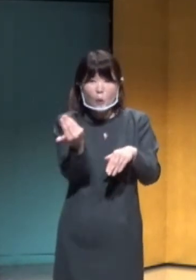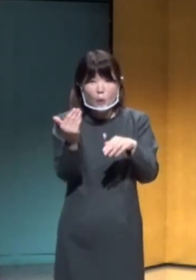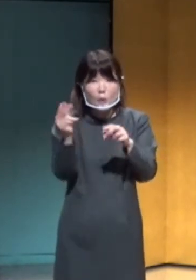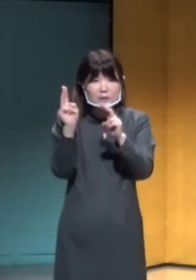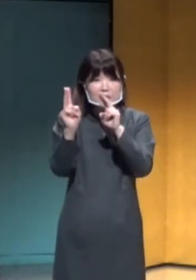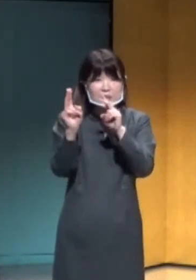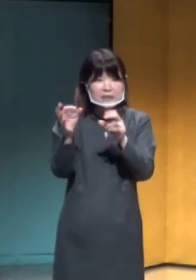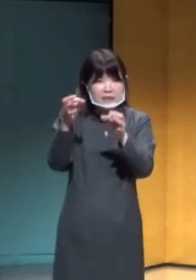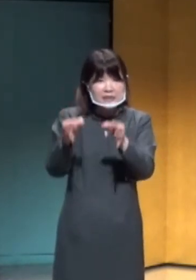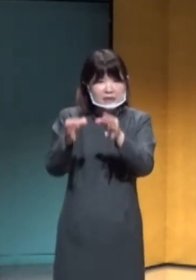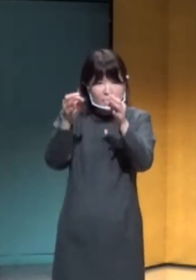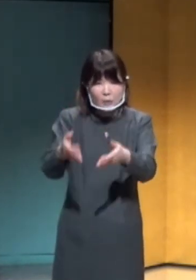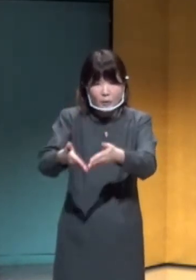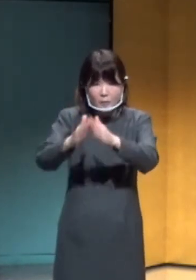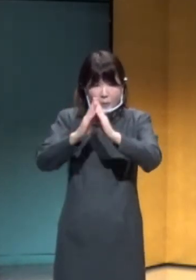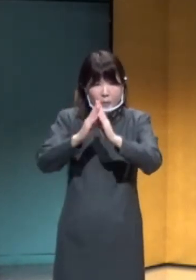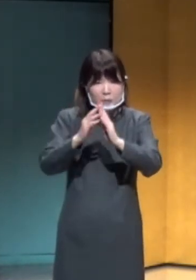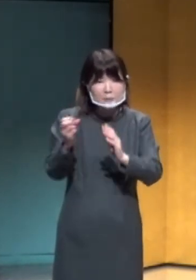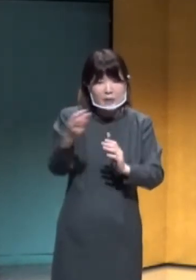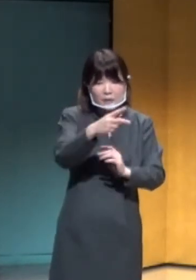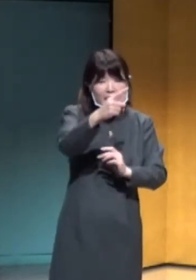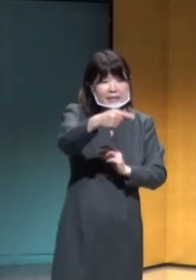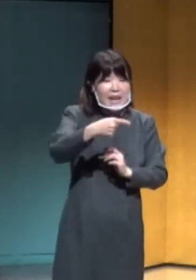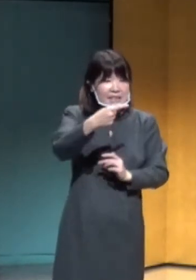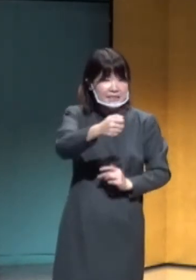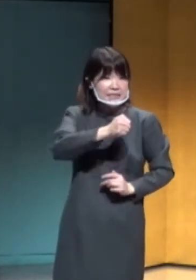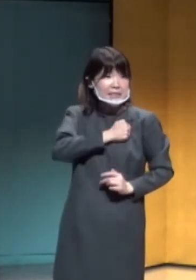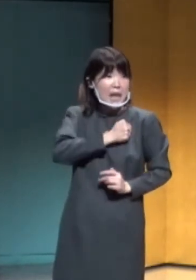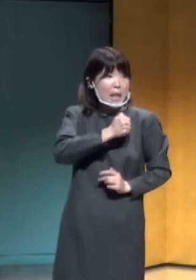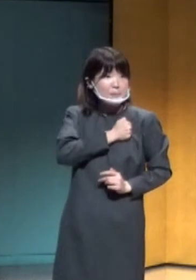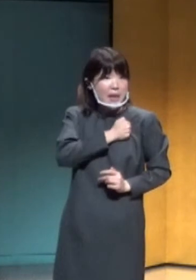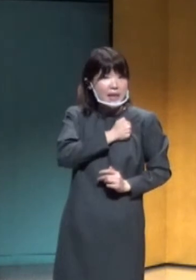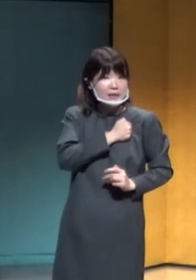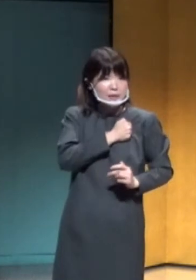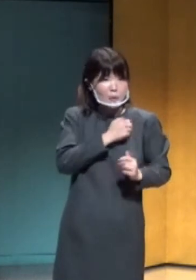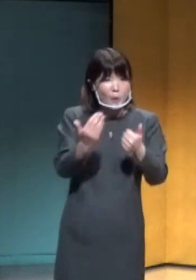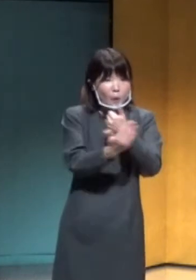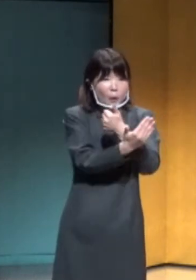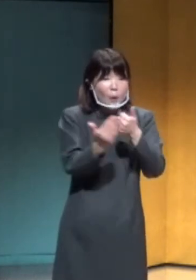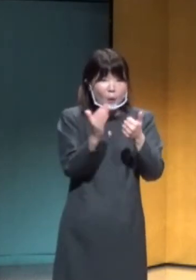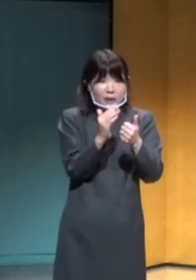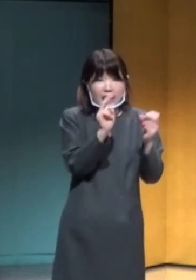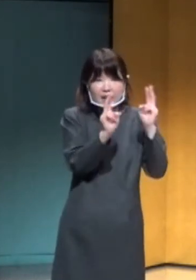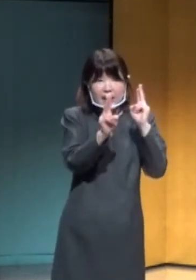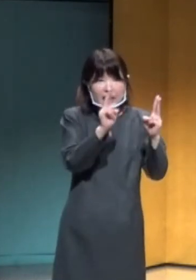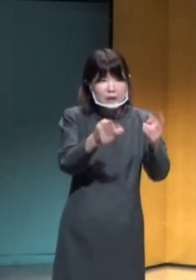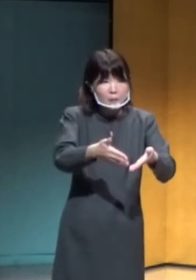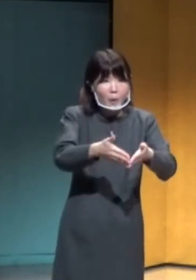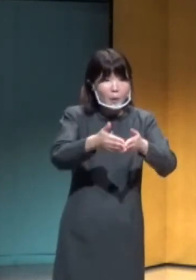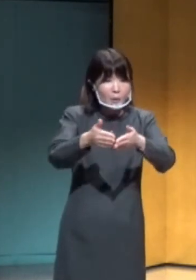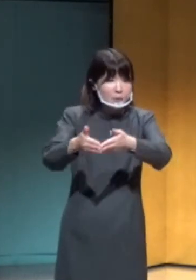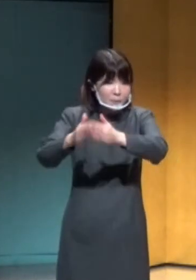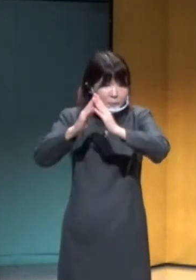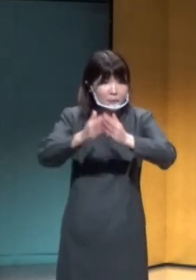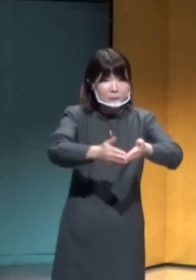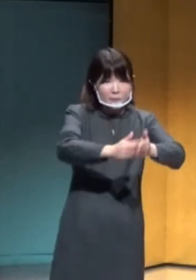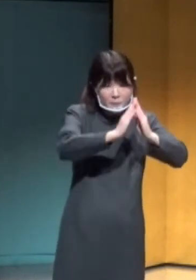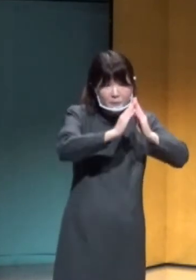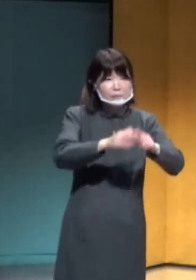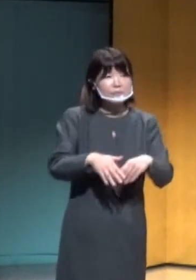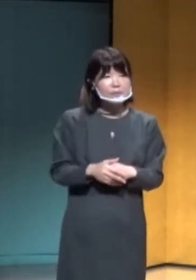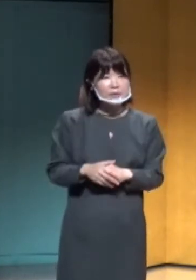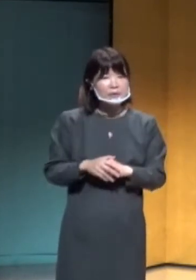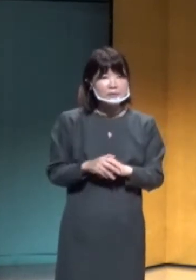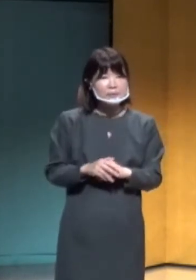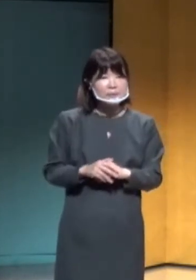立、それから第一生命保険会社、第一生命さん、この会社もこの年の設立でございます。今